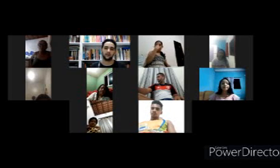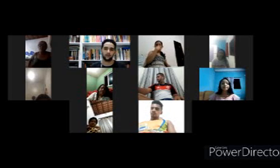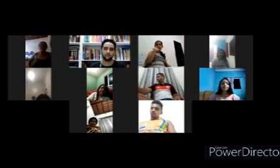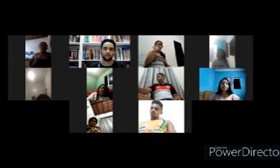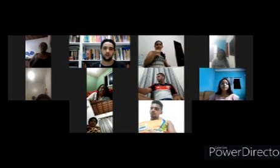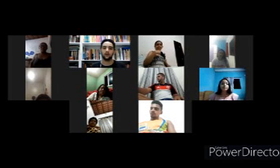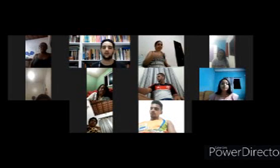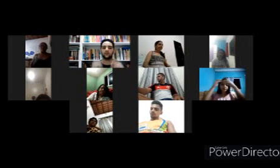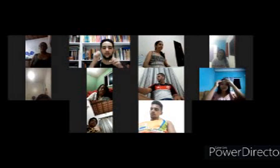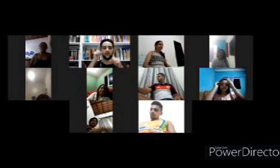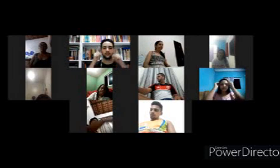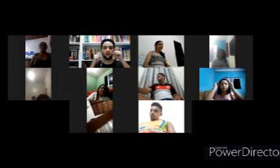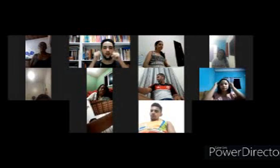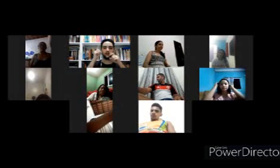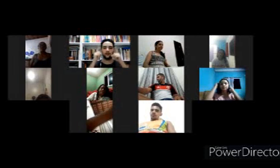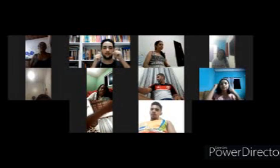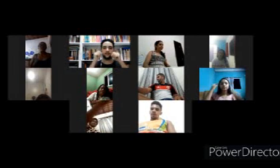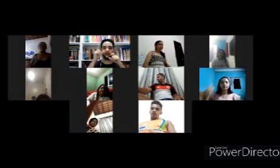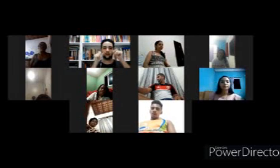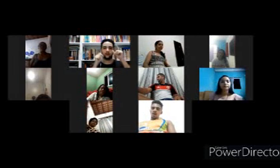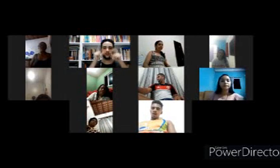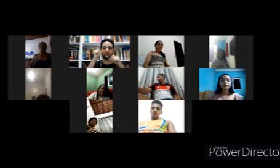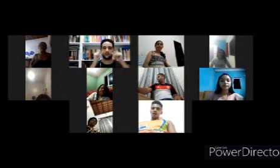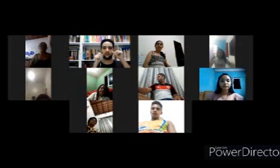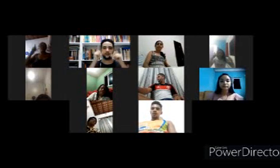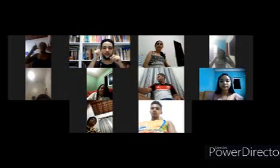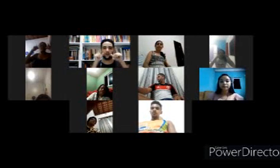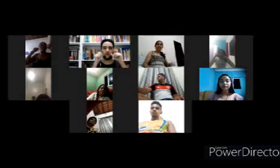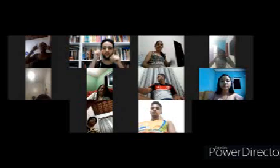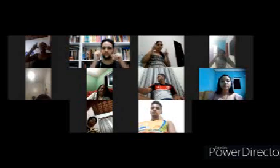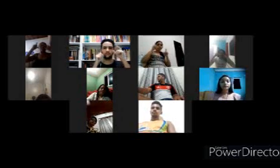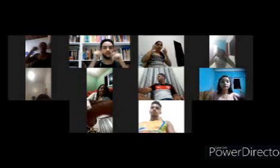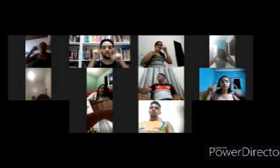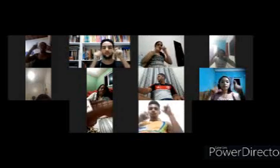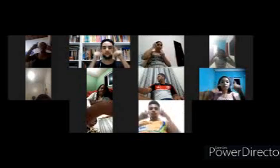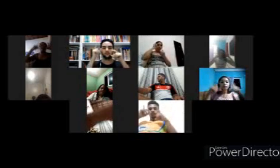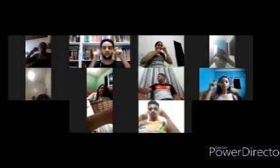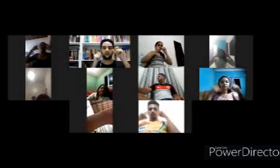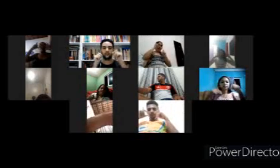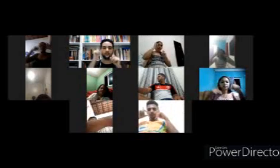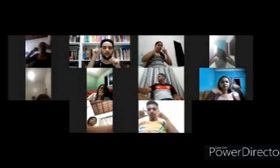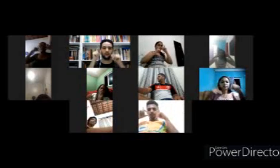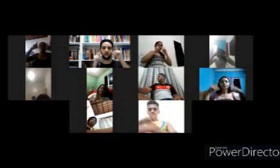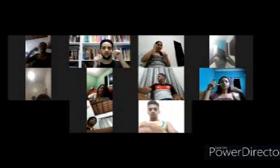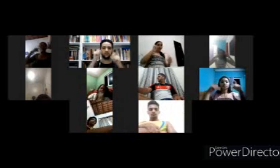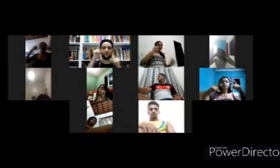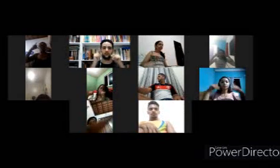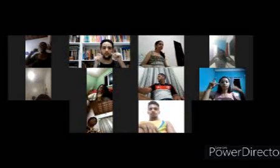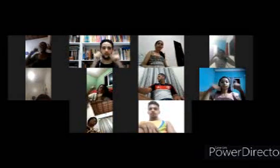facial. Expressão facial é esse sinal aqui, ó, expressão facial. Quando eu faço isso aqui, ó, de um lado do outro, eu estou